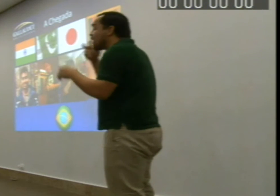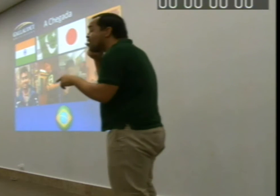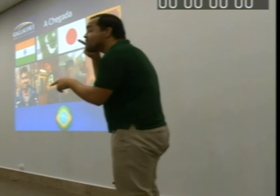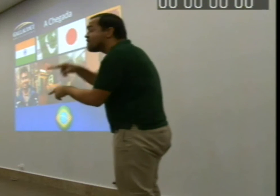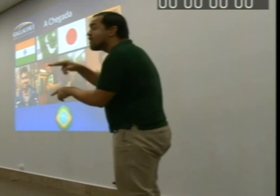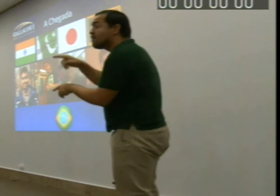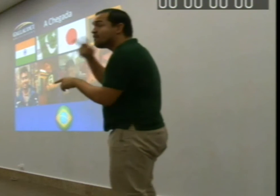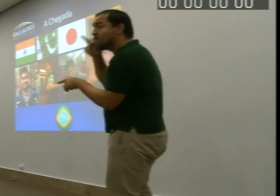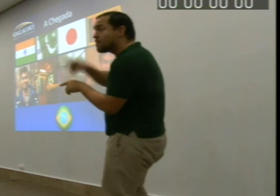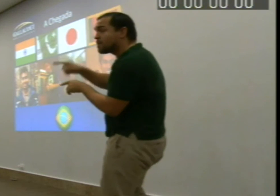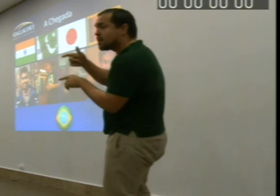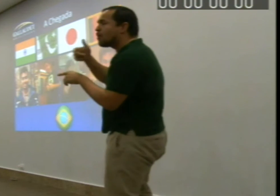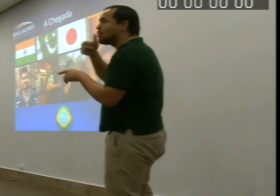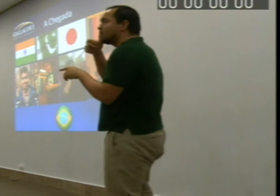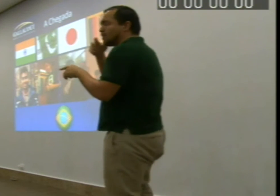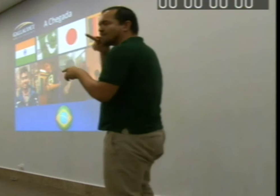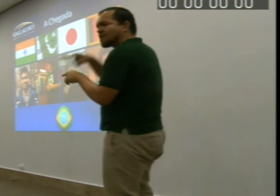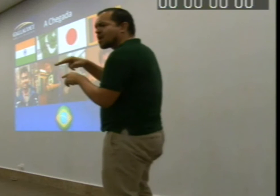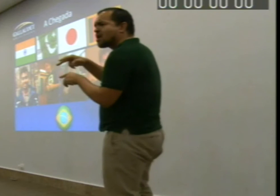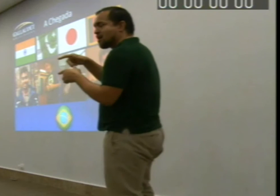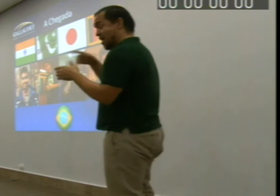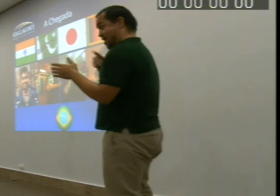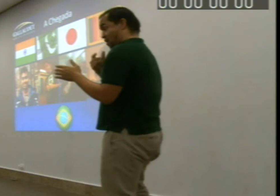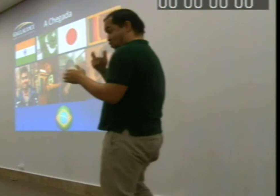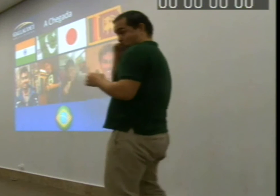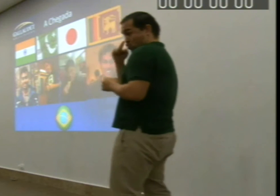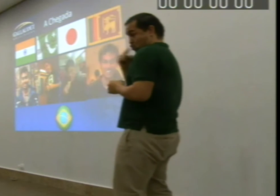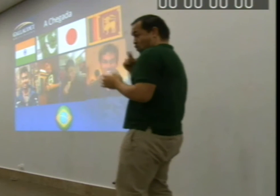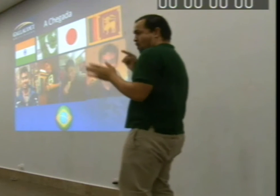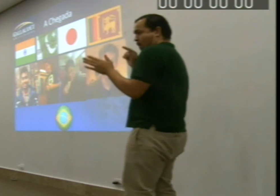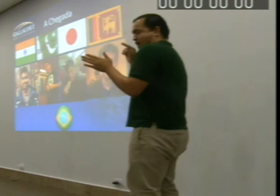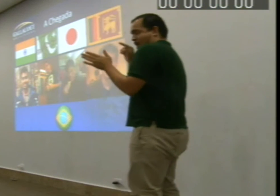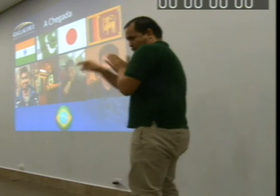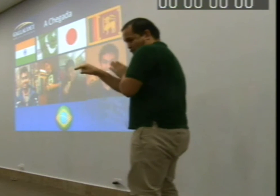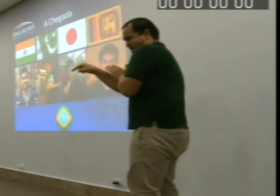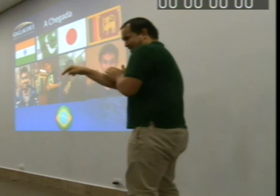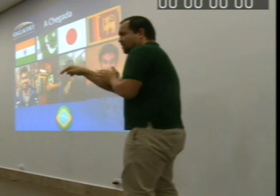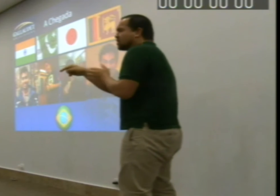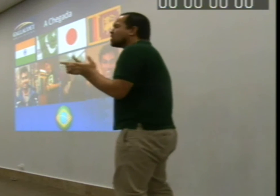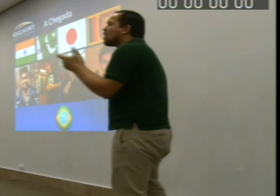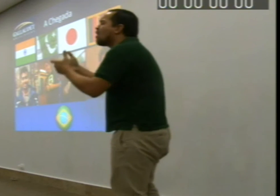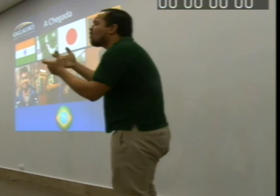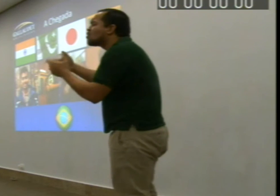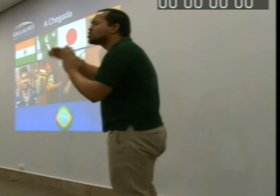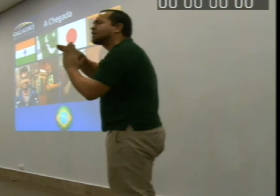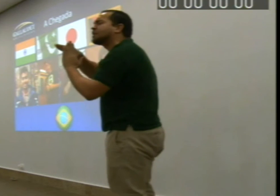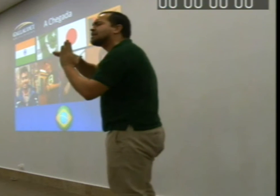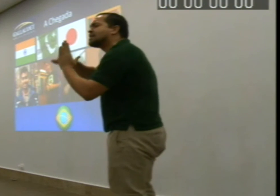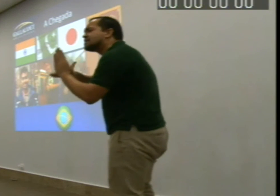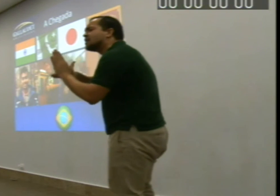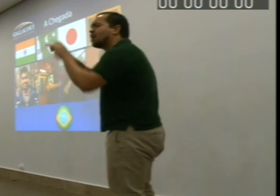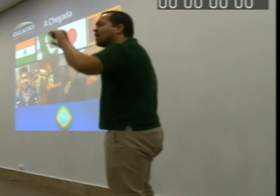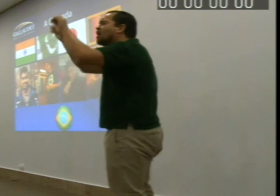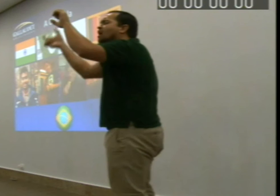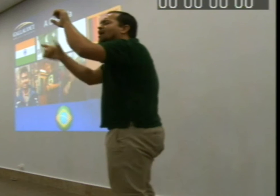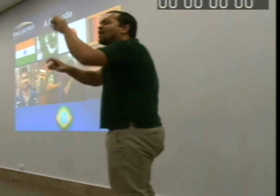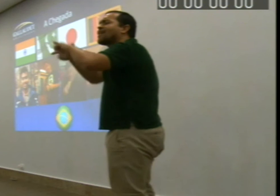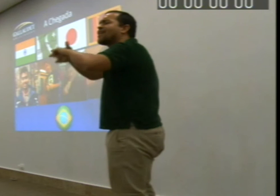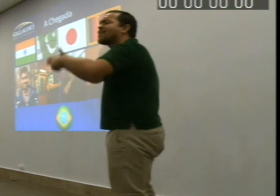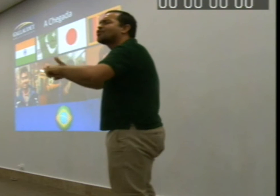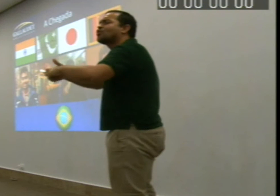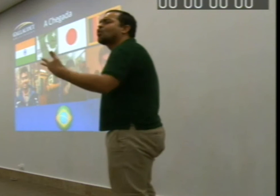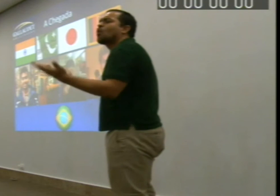de onde vê o vê uma o surdo Ele perguntava para ela que precisava onde tinha uma